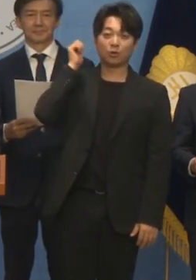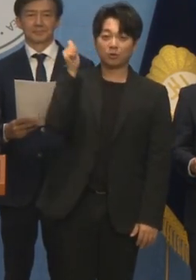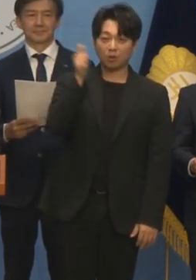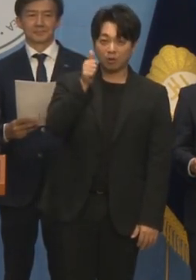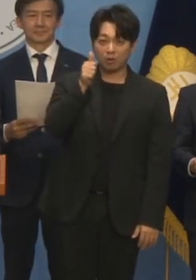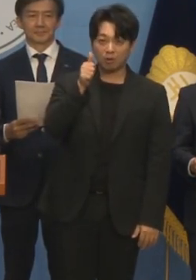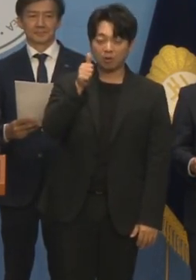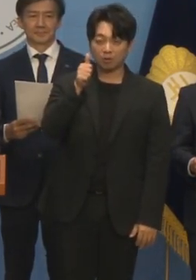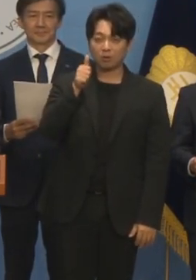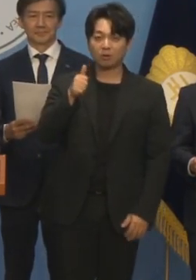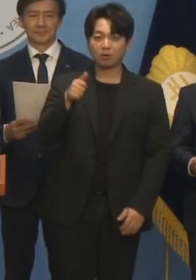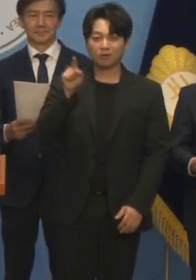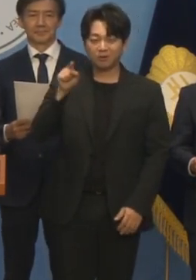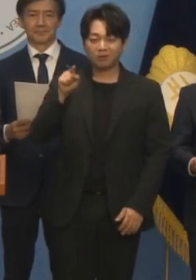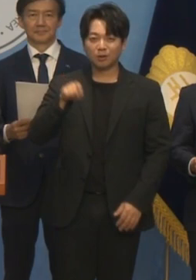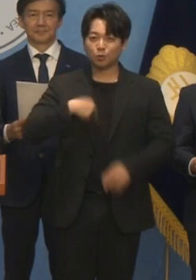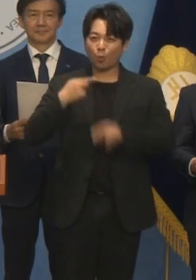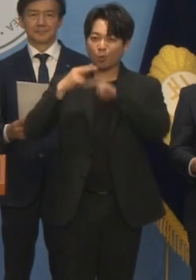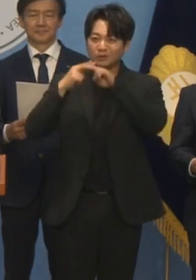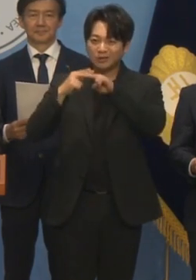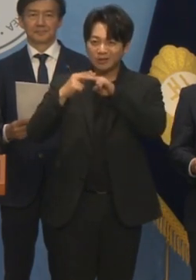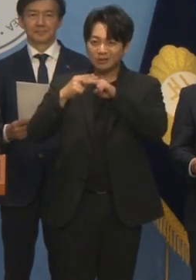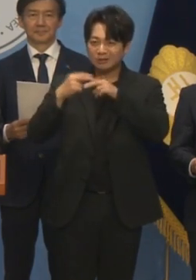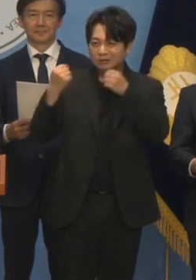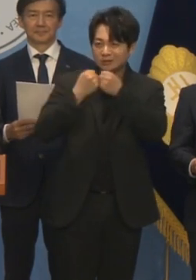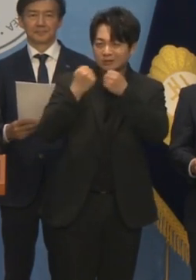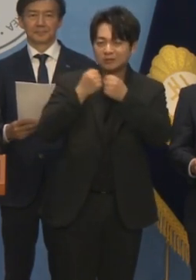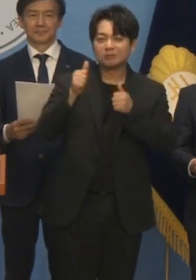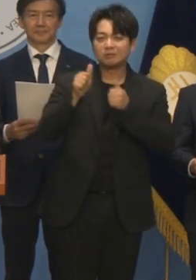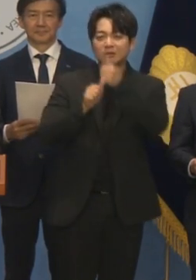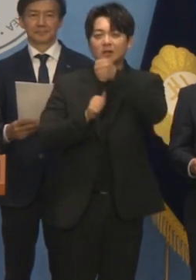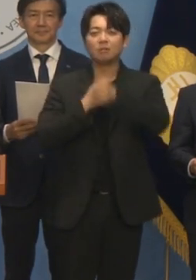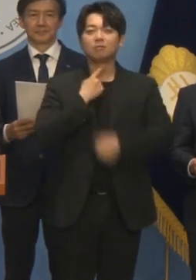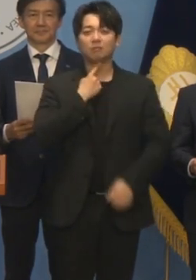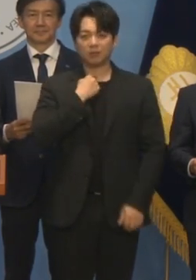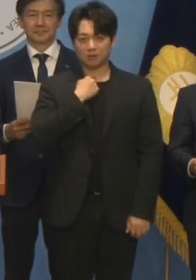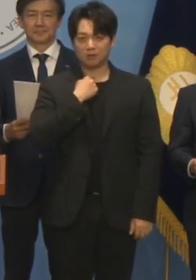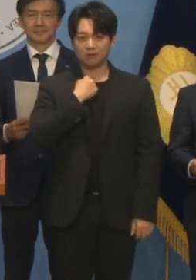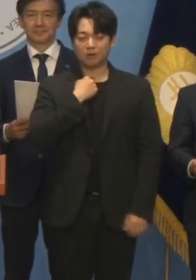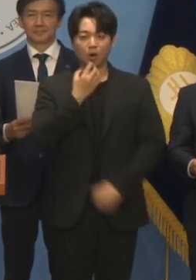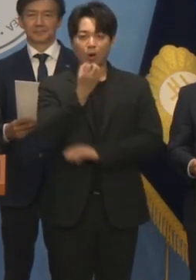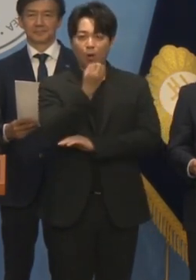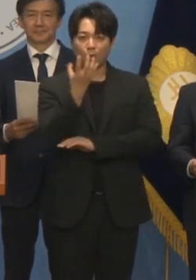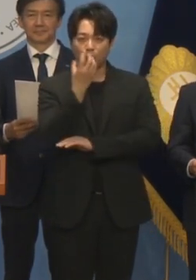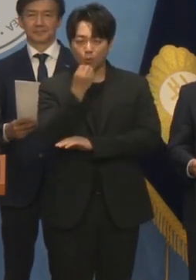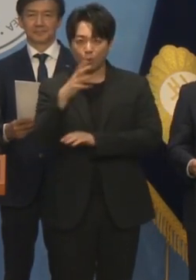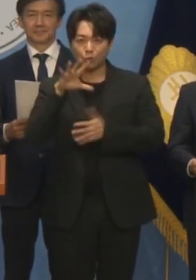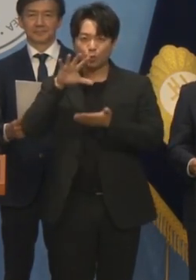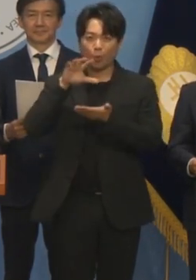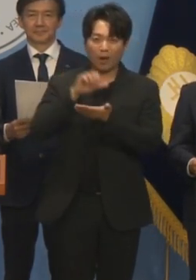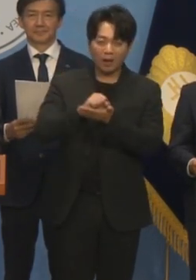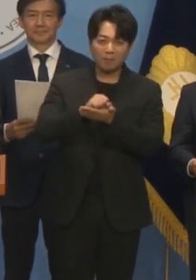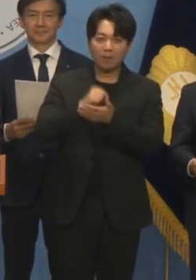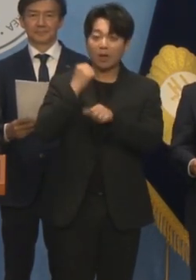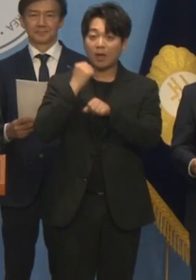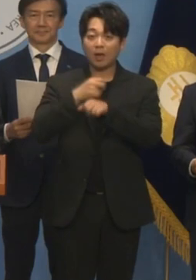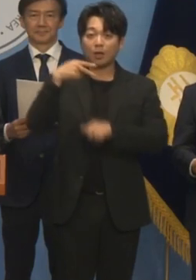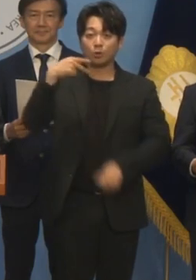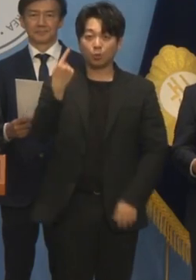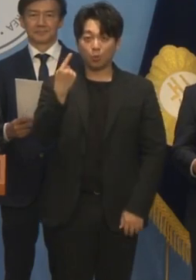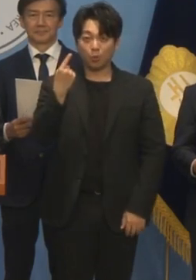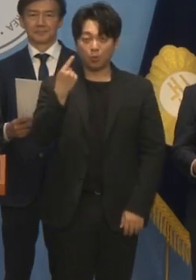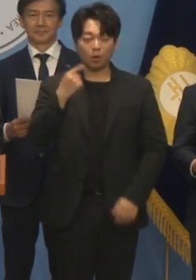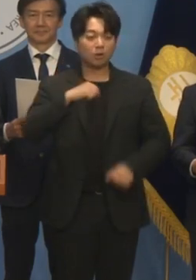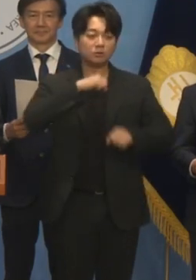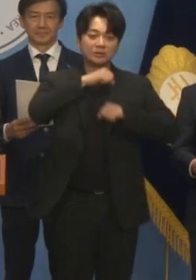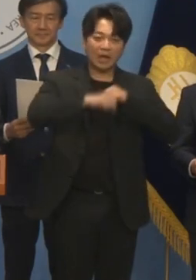시절도 버텨낸 사람들입니다. 언론사 통폐합, 대규모 회직, 정간, 폐간에도 우리는 언론